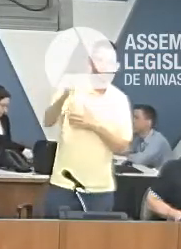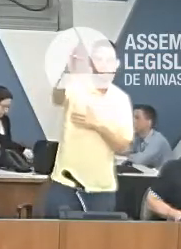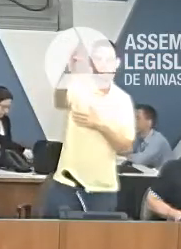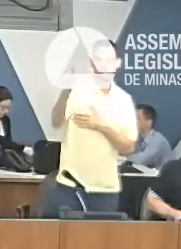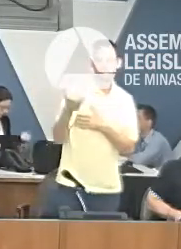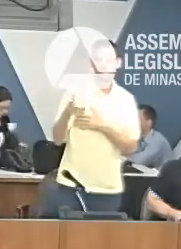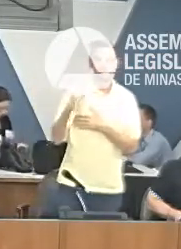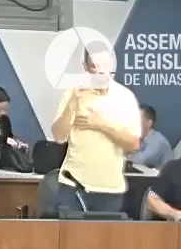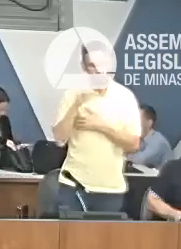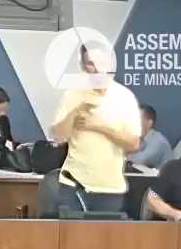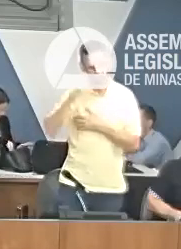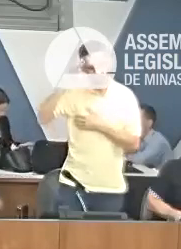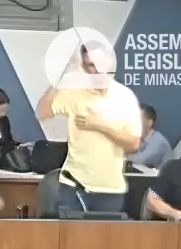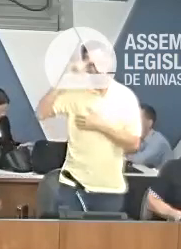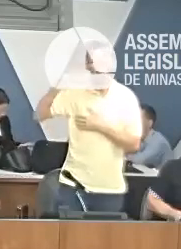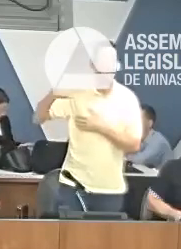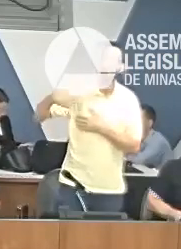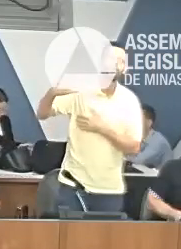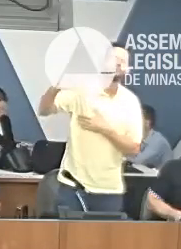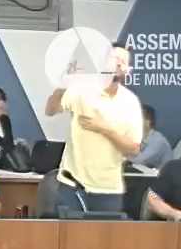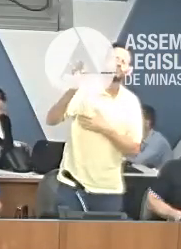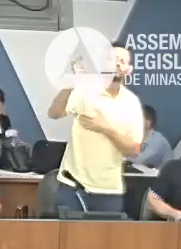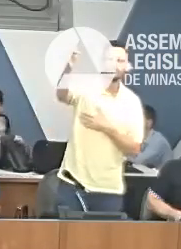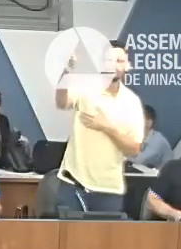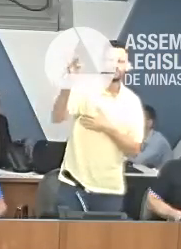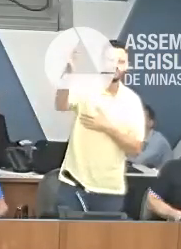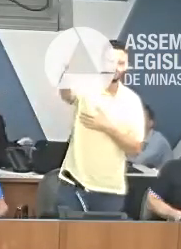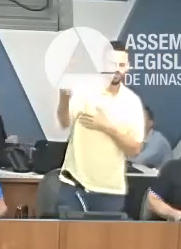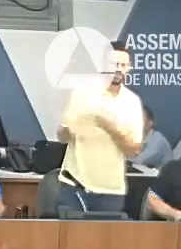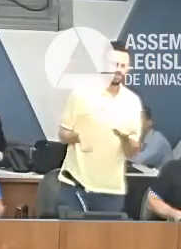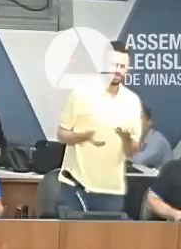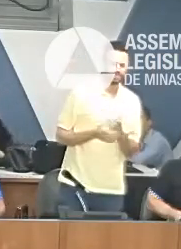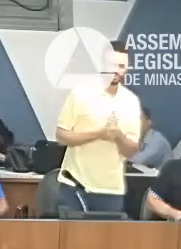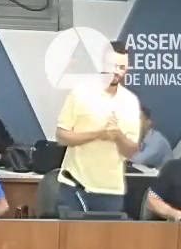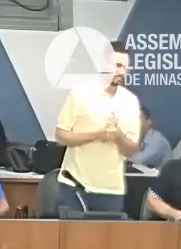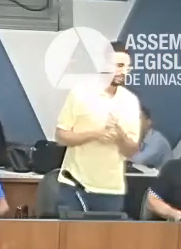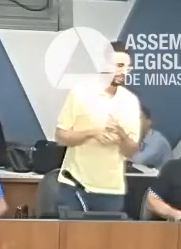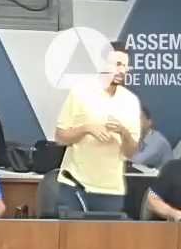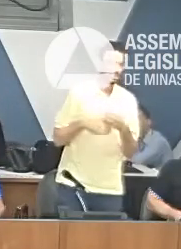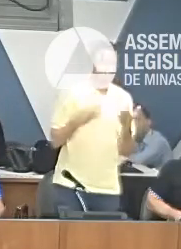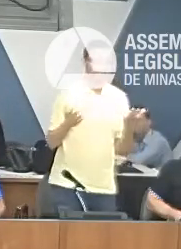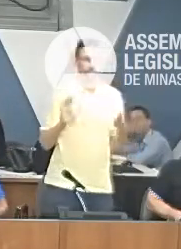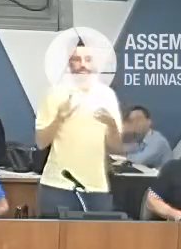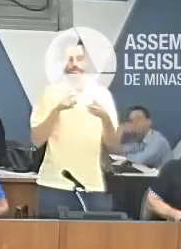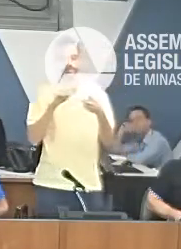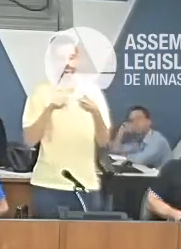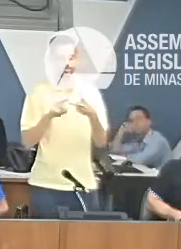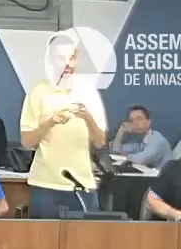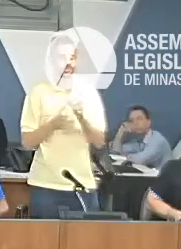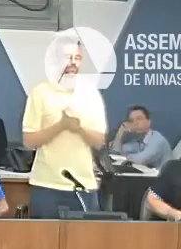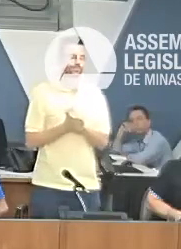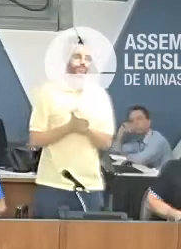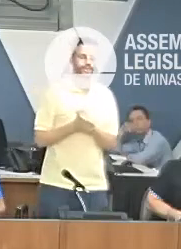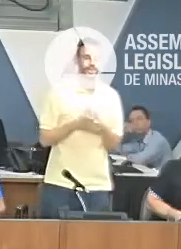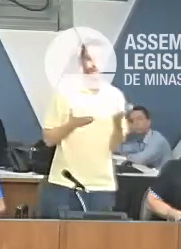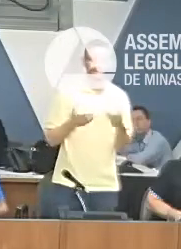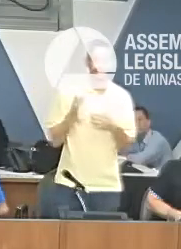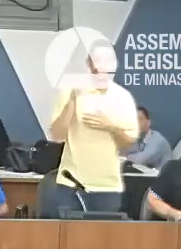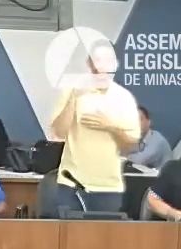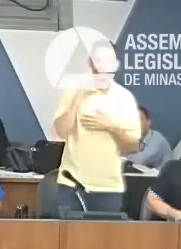às necessidades dele para que ele possa desenvolver perfeitamente e alcançar novos objetivos